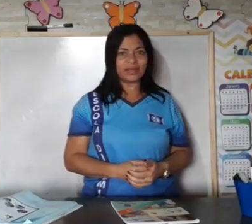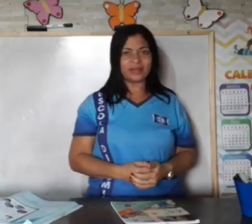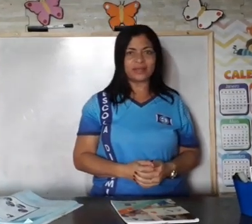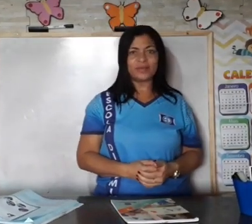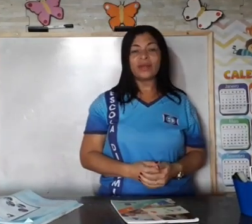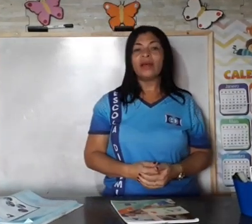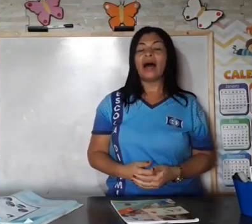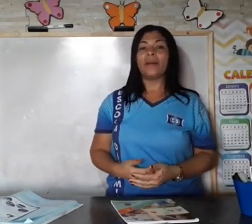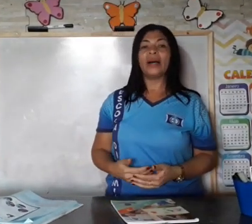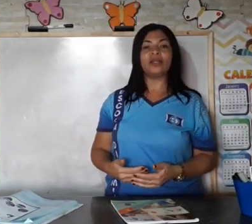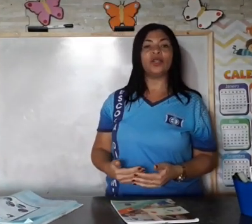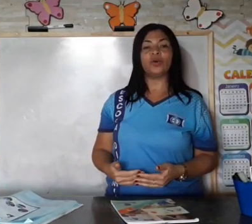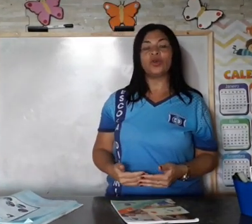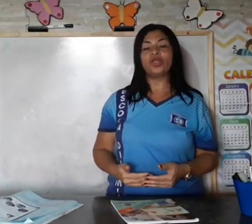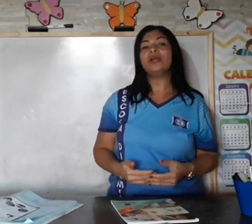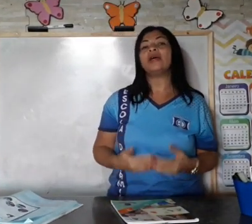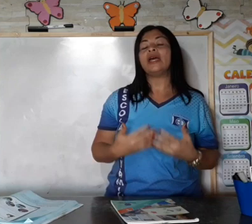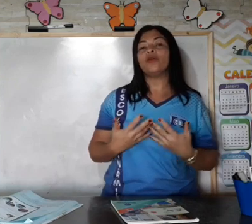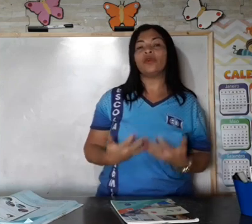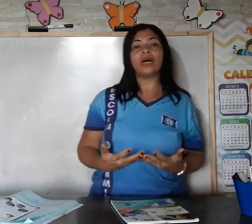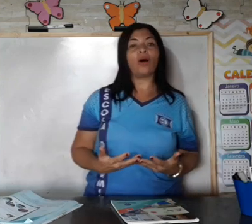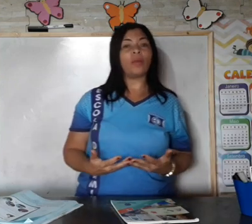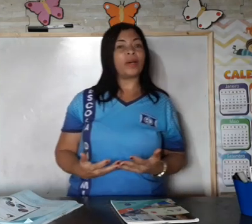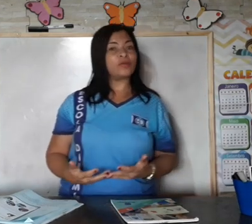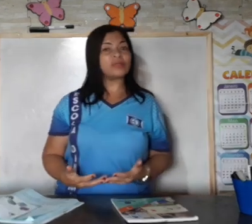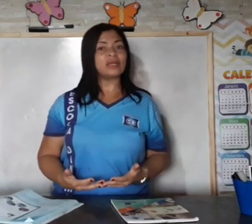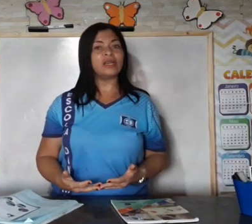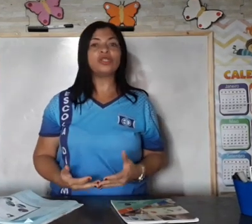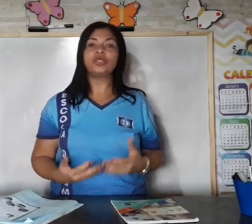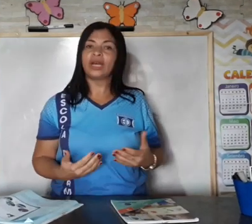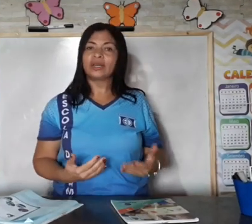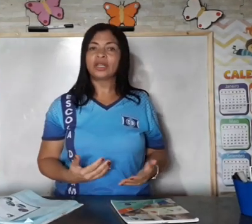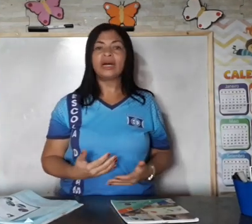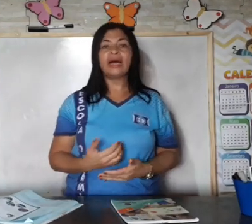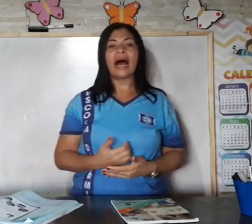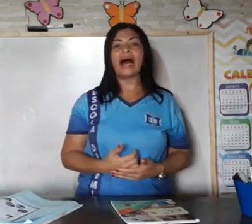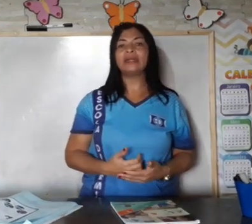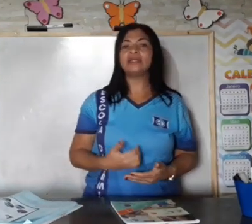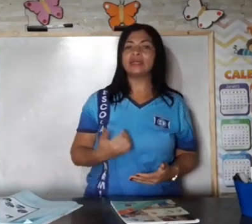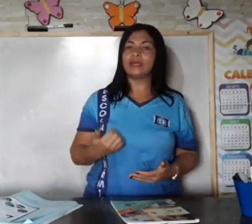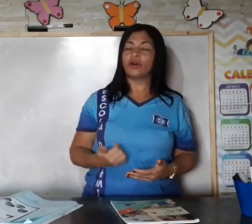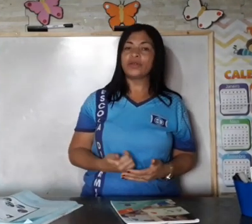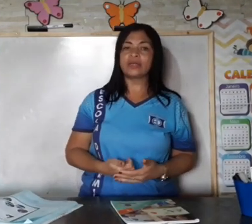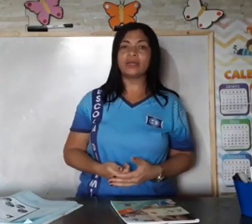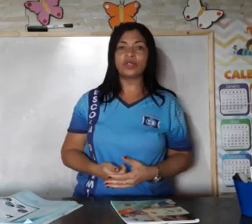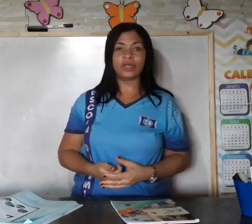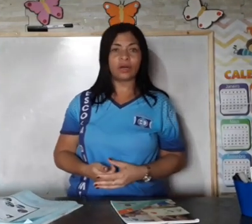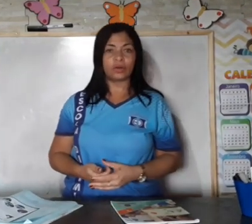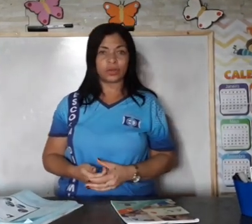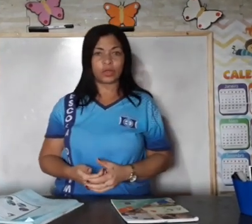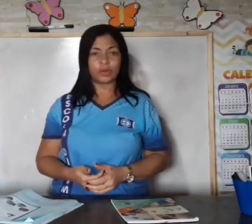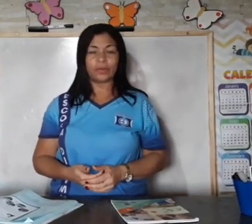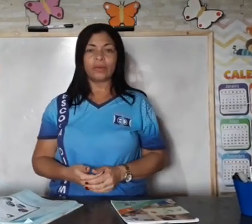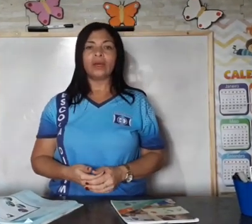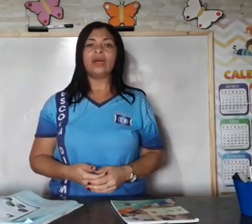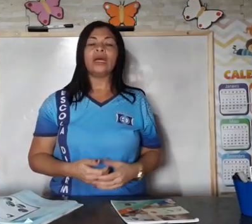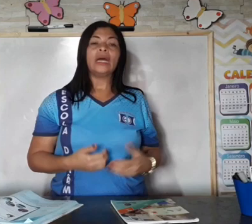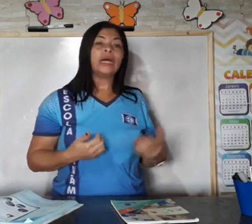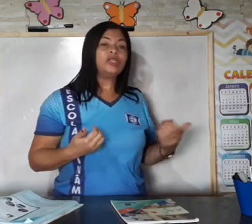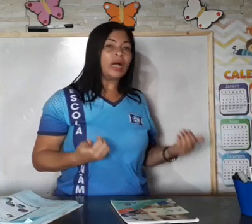vocês. A partir de hoje, eu vou dar aula para vocês de ética, artes e oficina de negócios. De